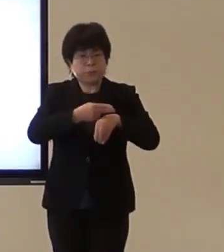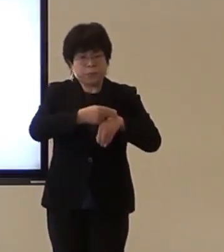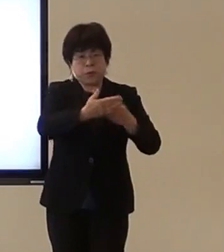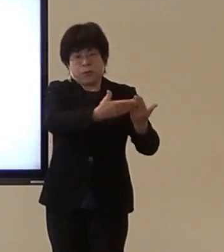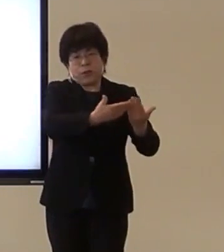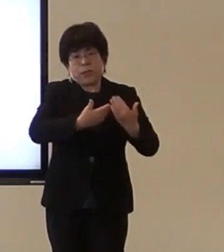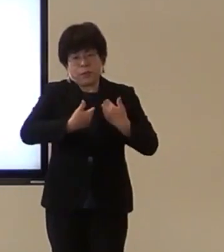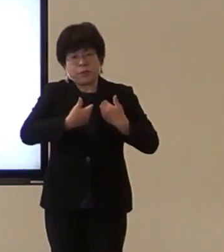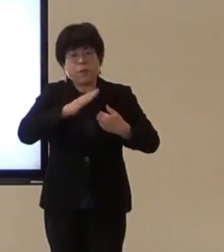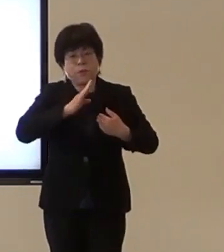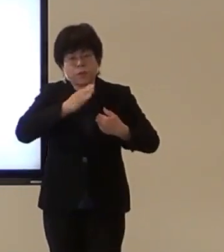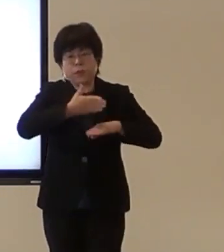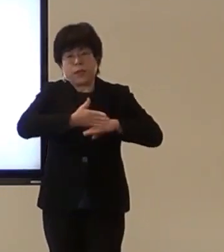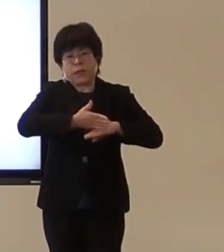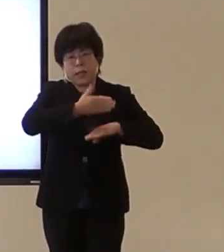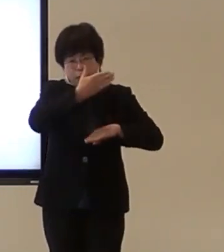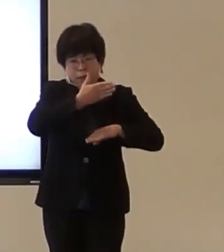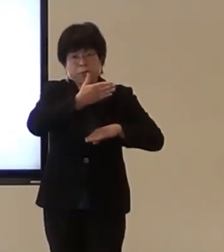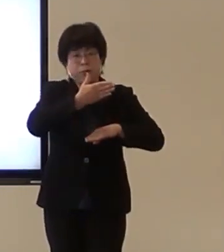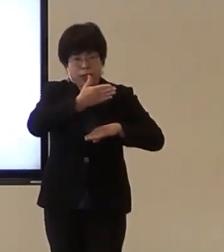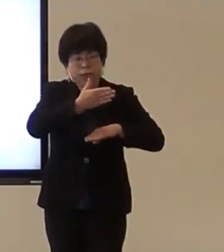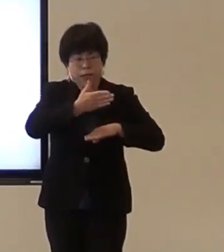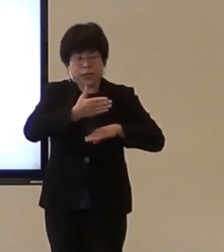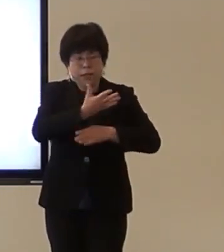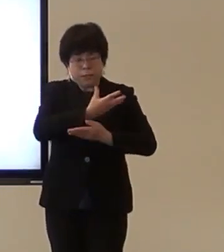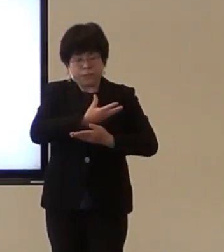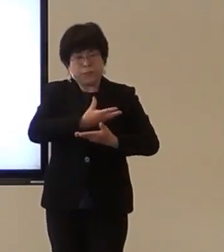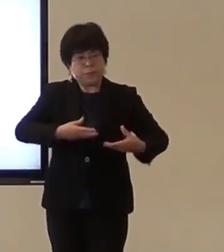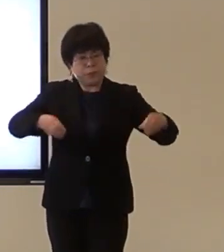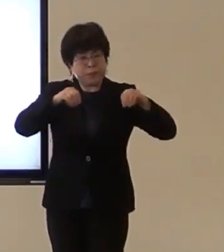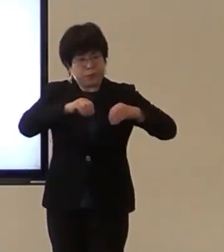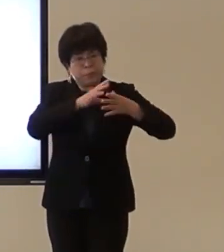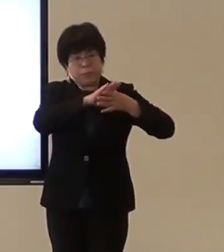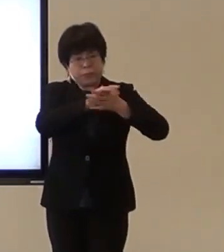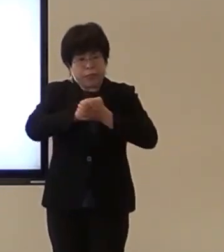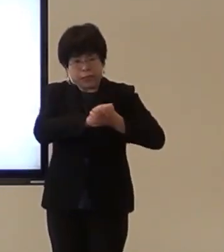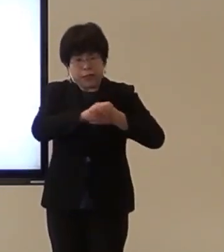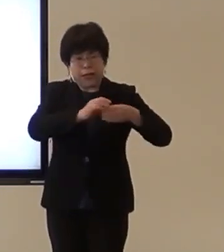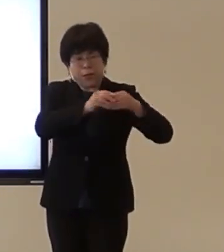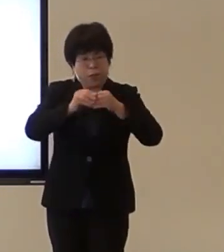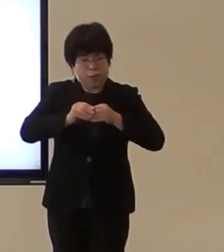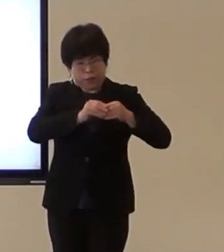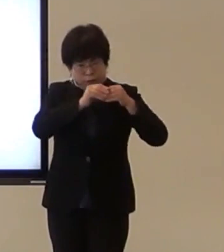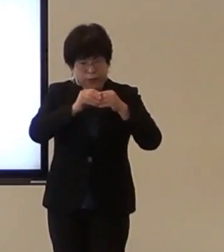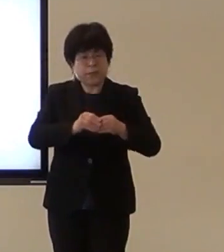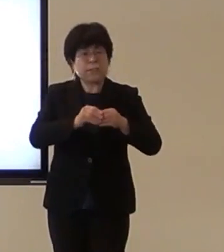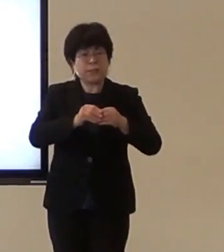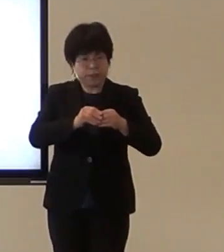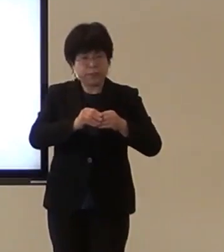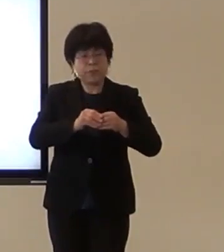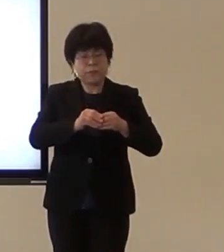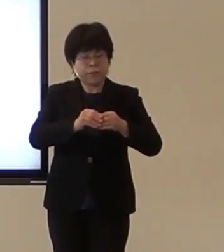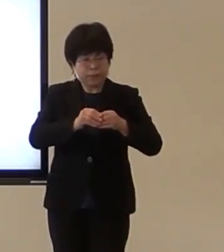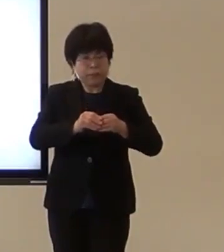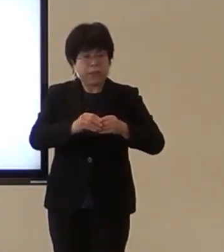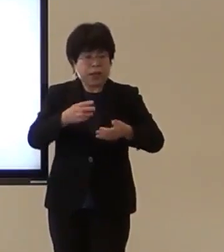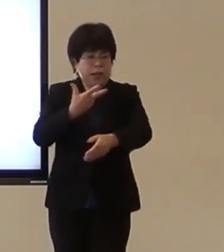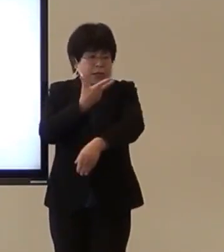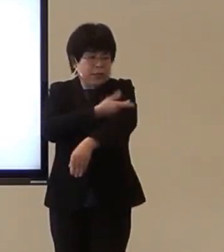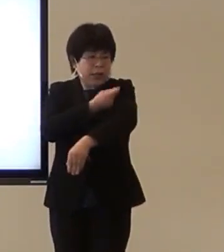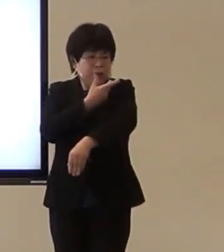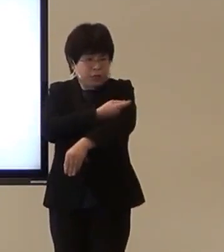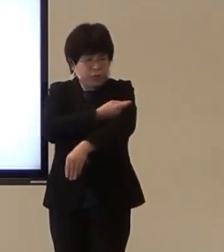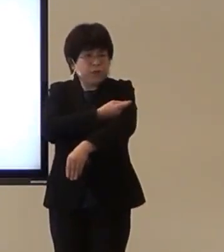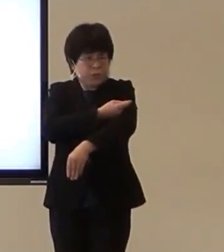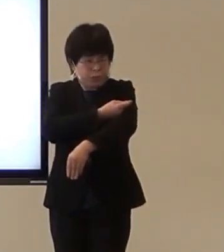ありますので、連携をさせていただきながら、円滑で確実な 安全な接種事業の実現に向けて